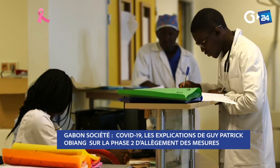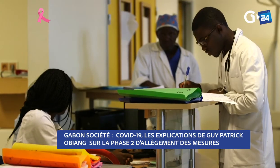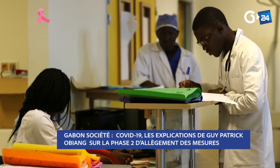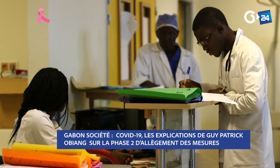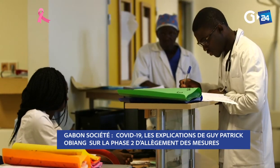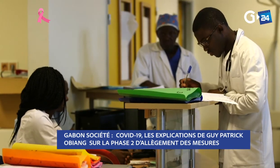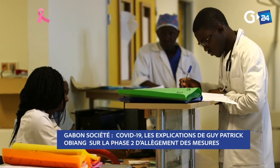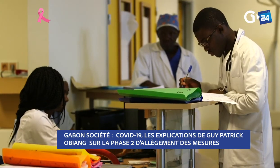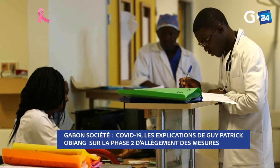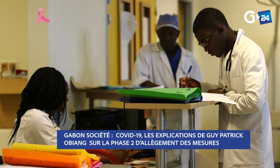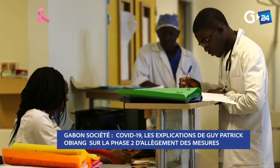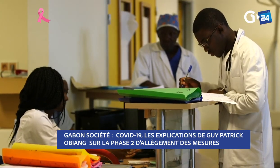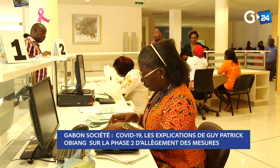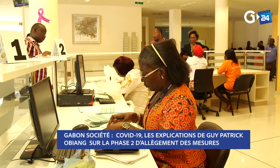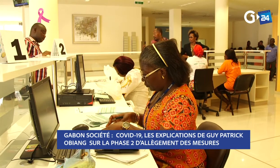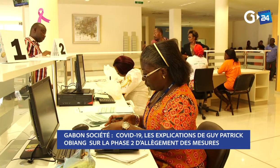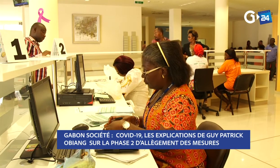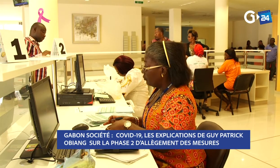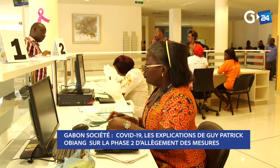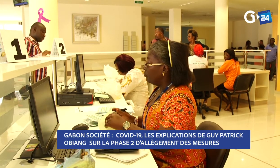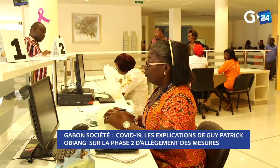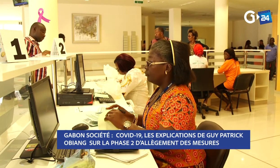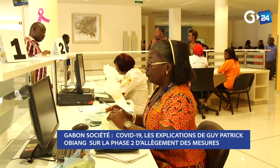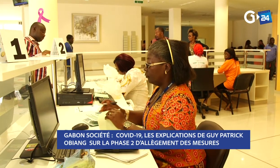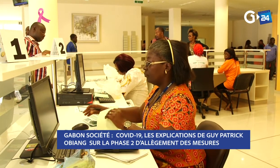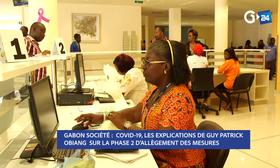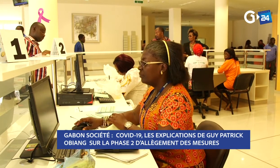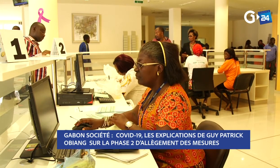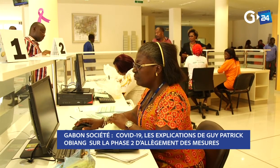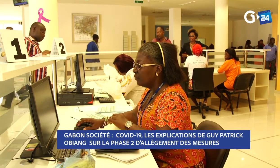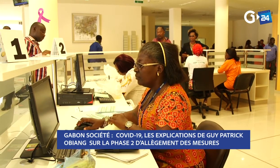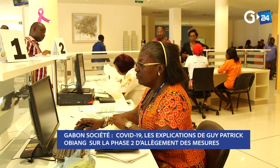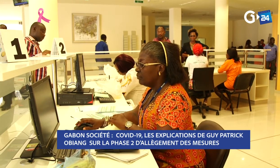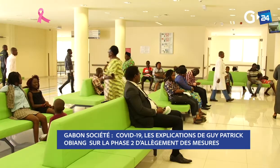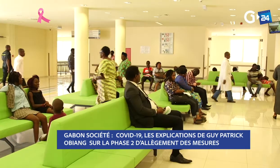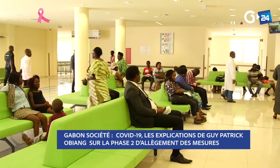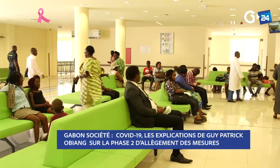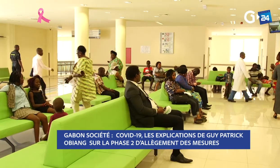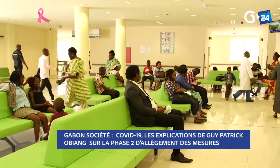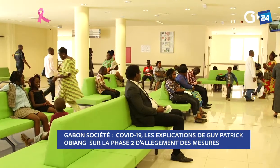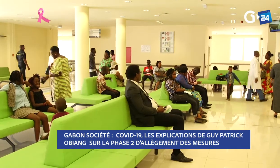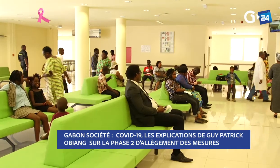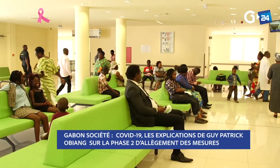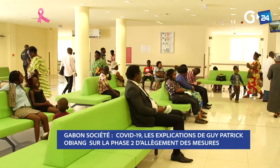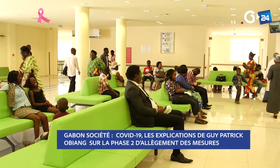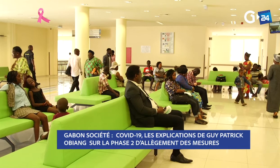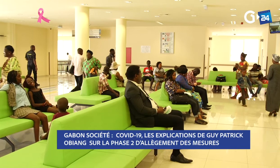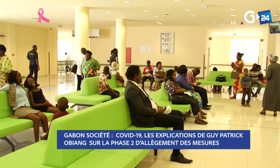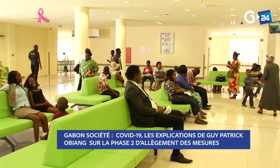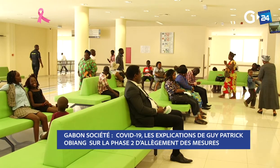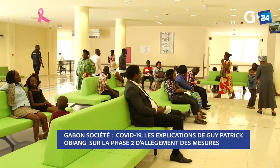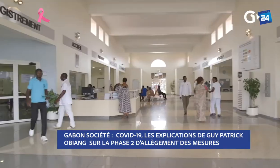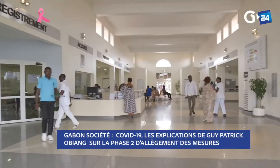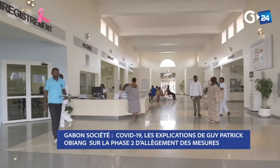une meilleure applicabilité des mesures énoncées par le ministre Guy Patrick Obiondon, des contrôles seront effectués sur le terrain afin de